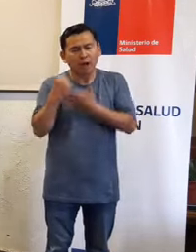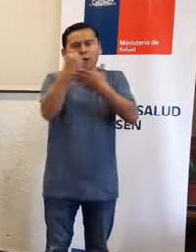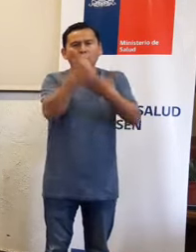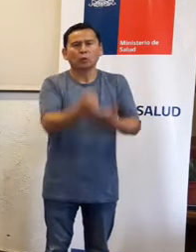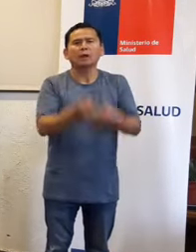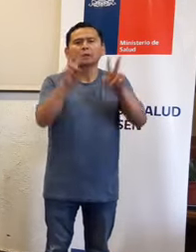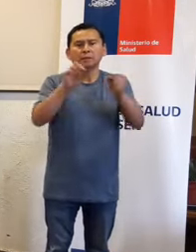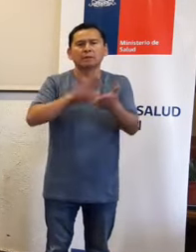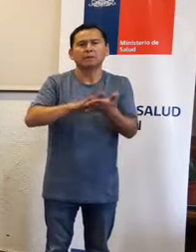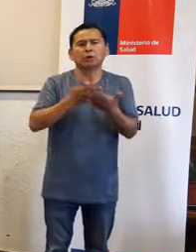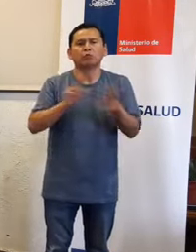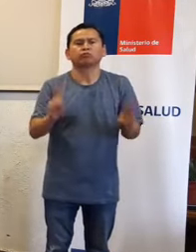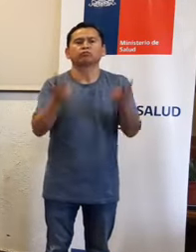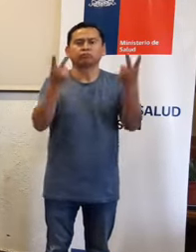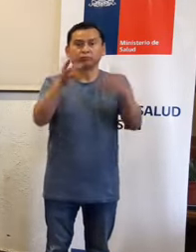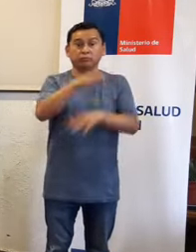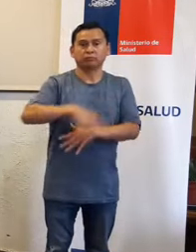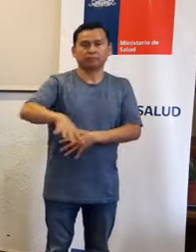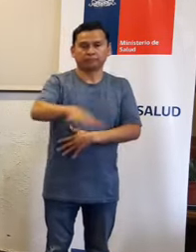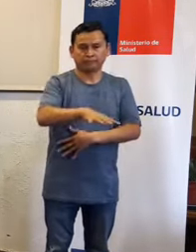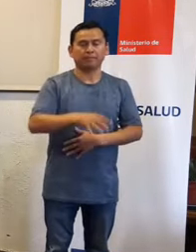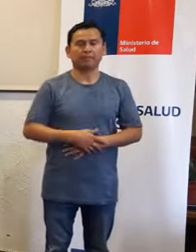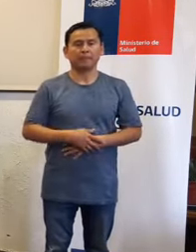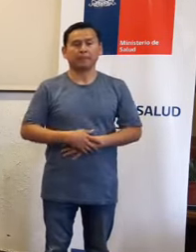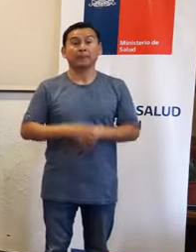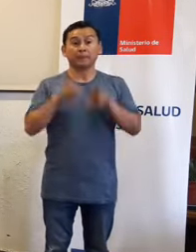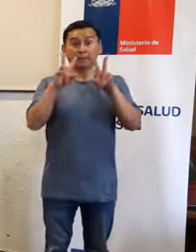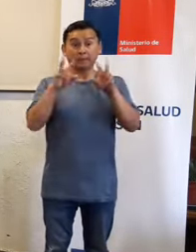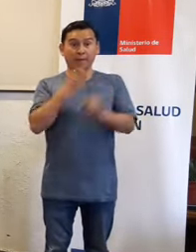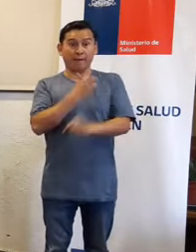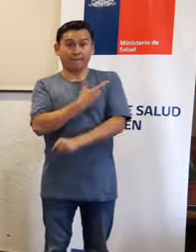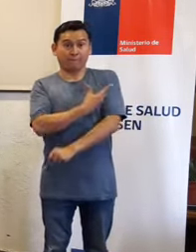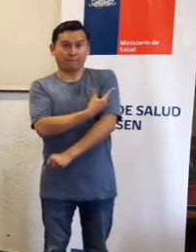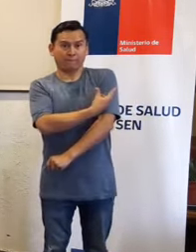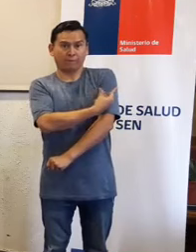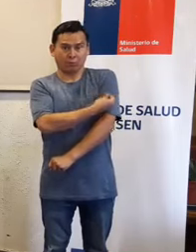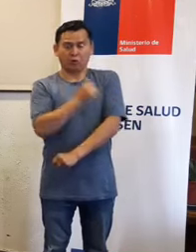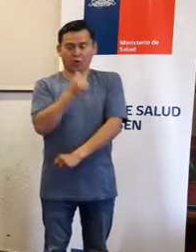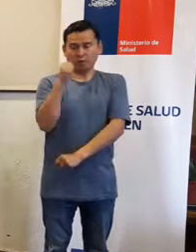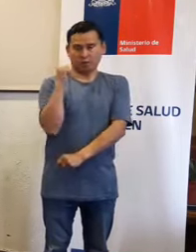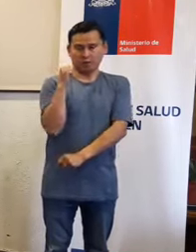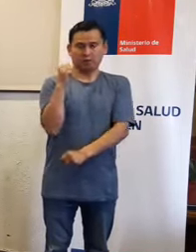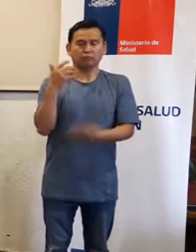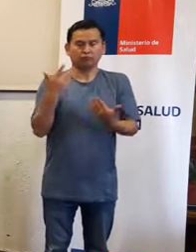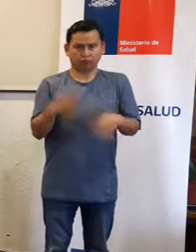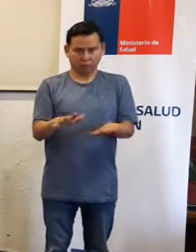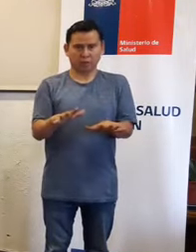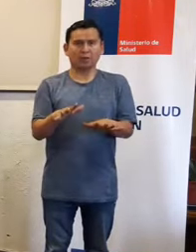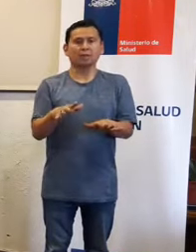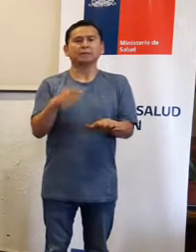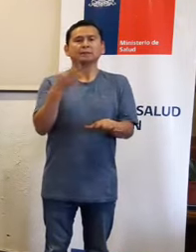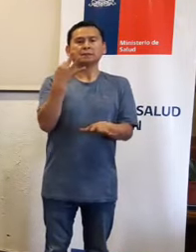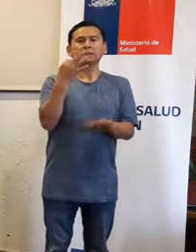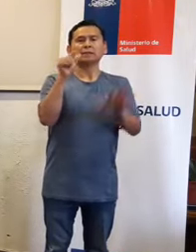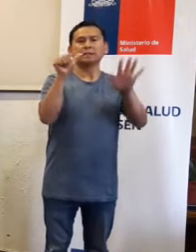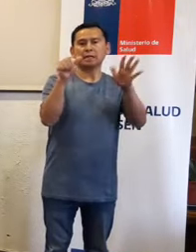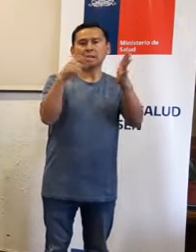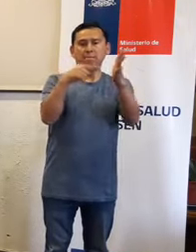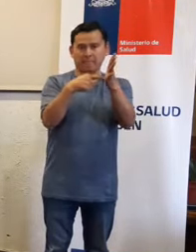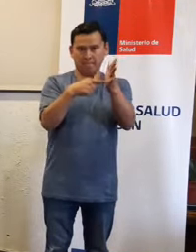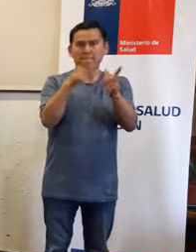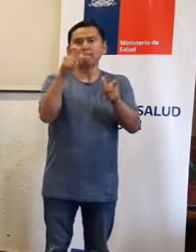mantener la salud de nuestra población. Respecto de la vacunación, al día de ayer habíamos alcanzado casi las 36.000